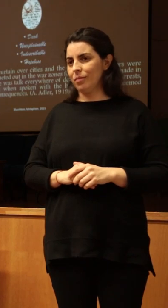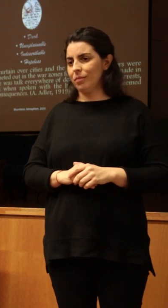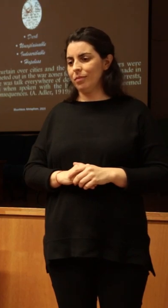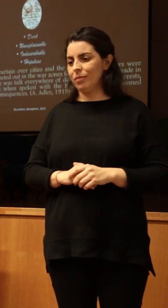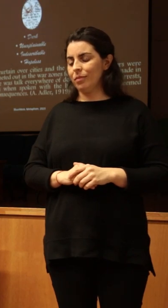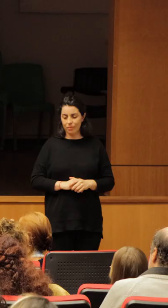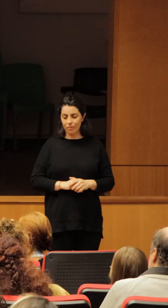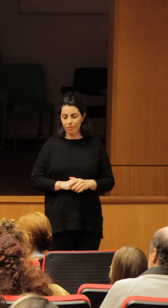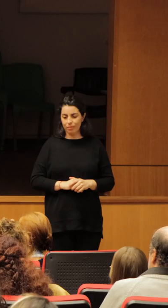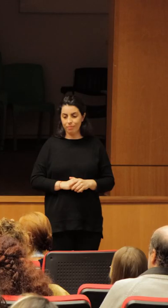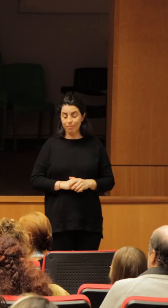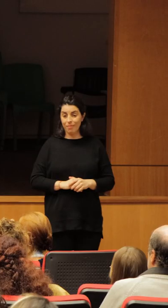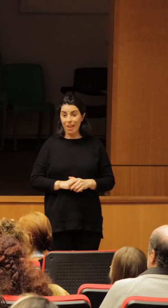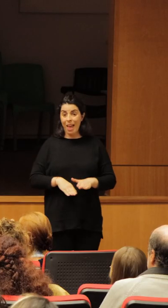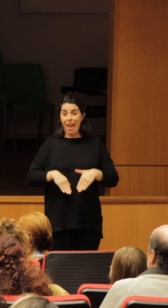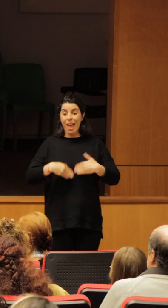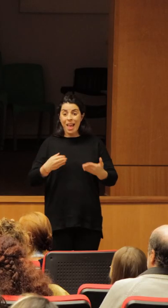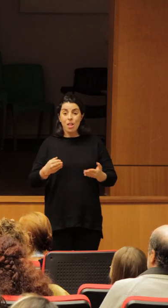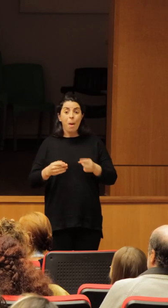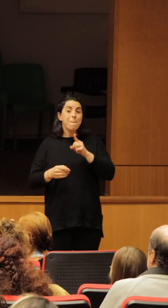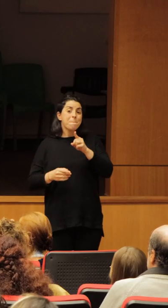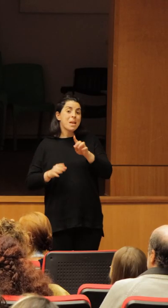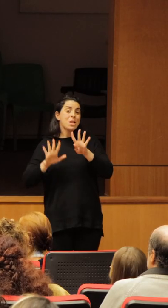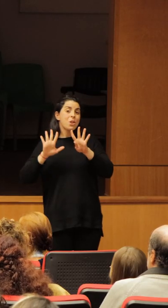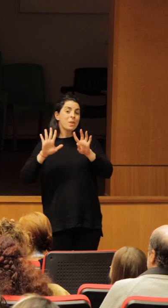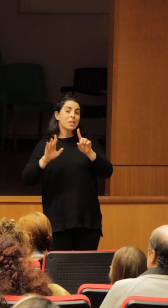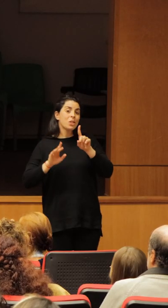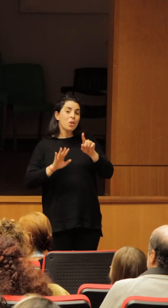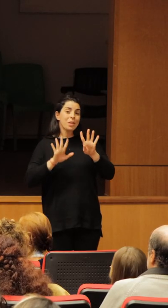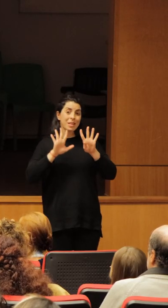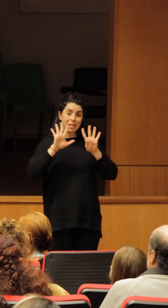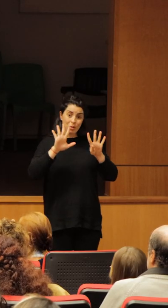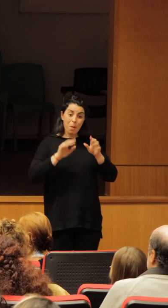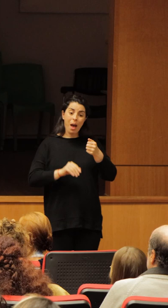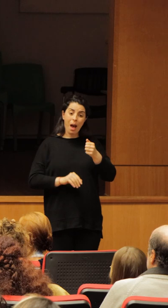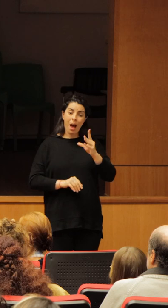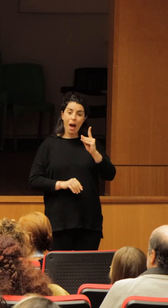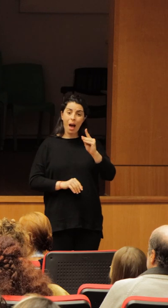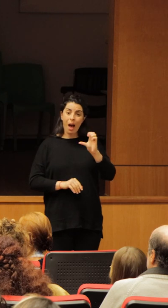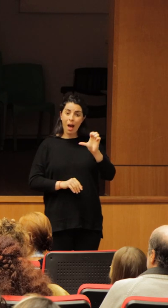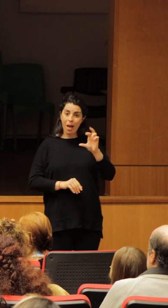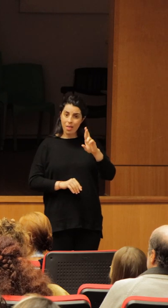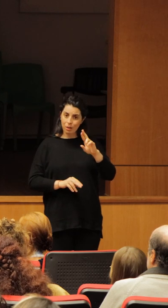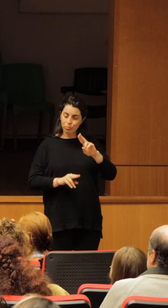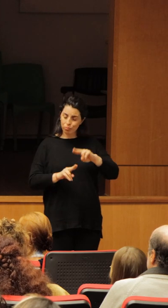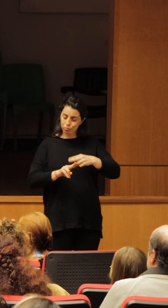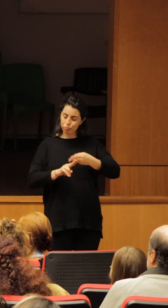countryside. Entonces, en 1919, Adler escribe